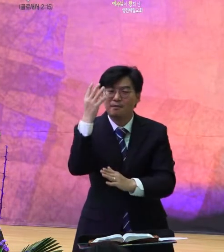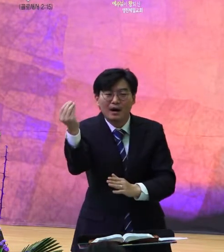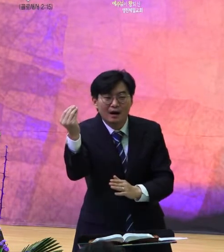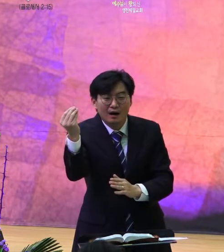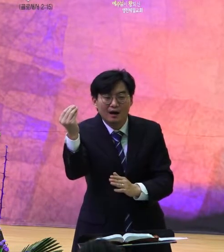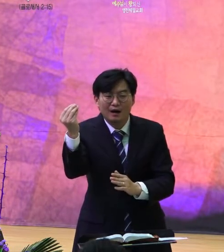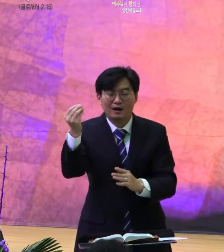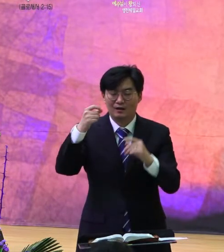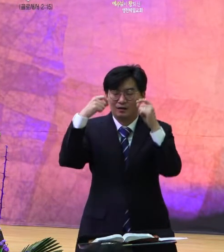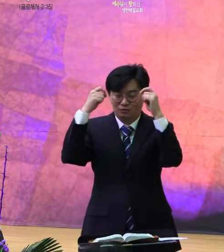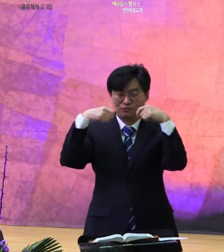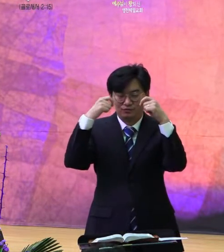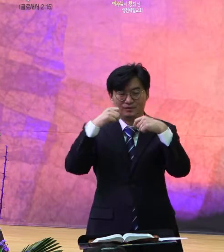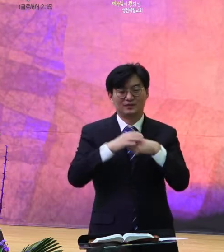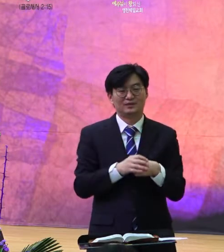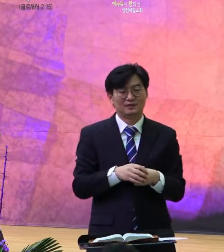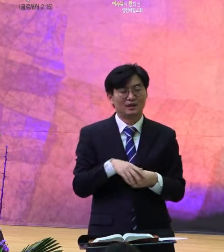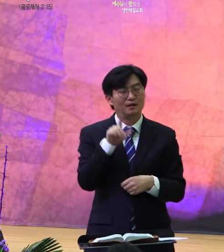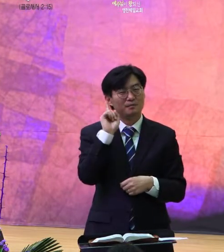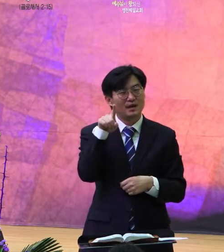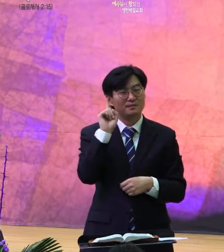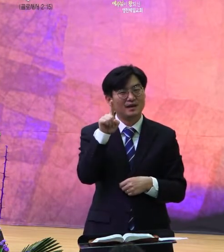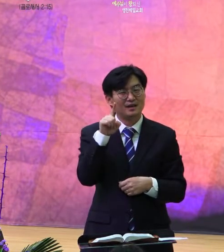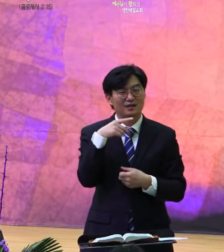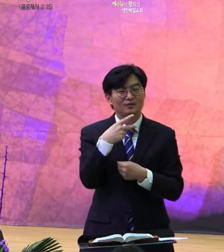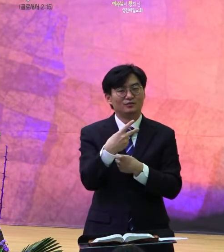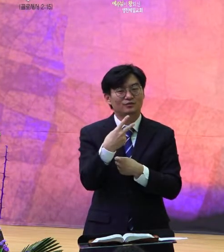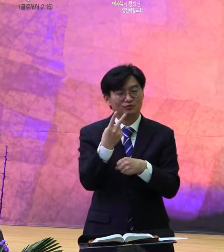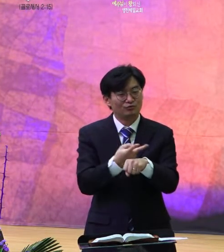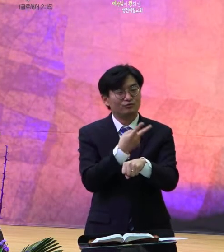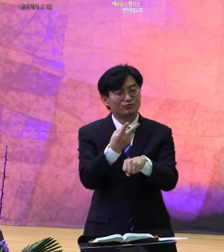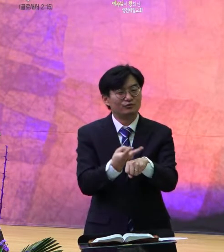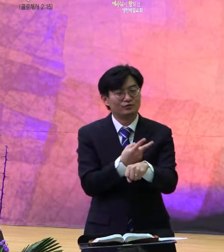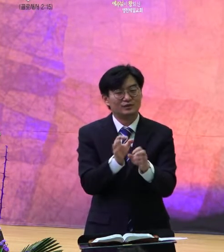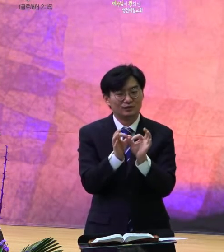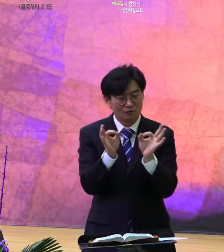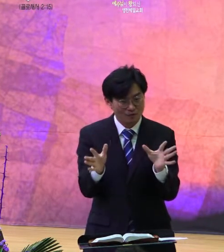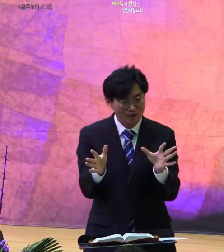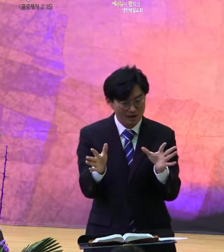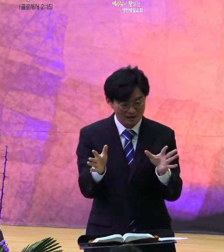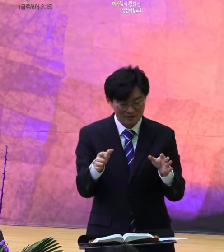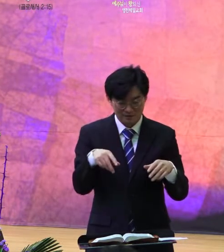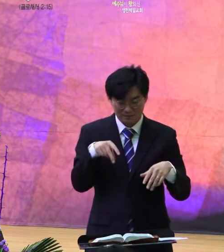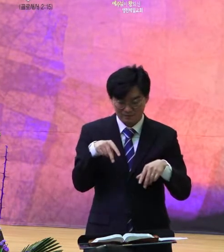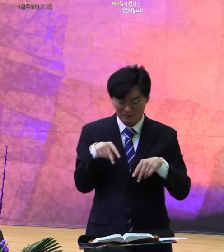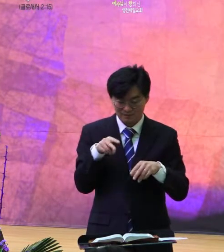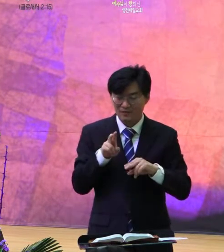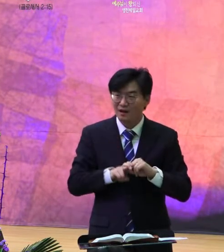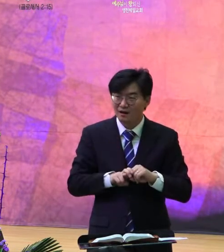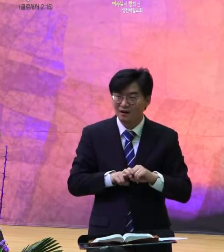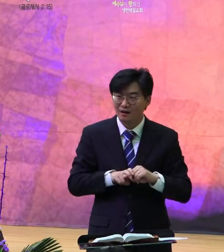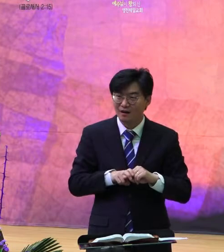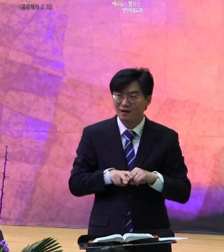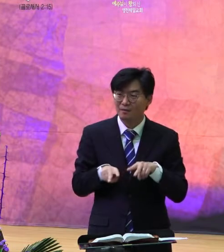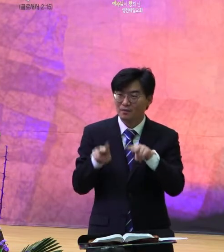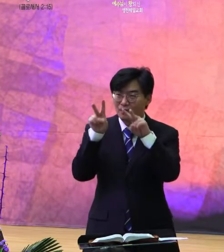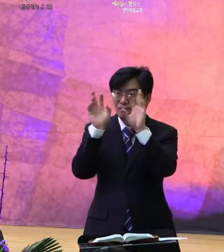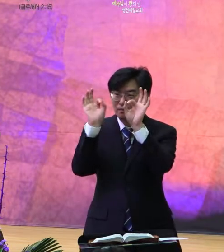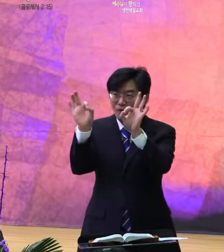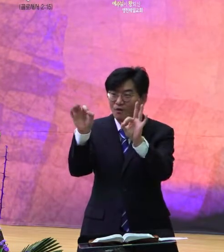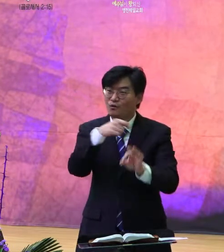그리고 매일 2시간씩 걸어와서 그 강가에 앉아서 저 강 건너 중국 땅에